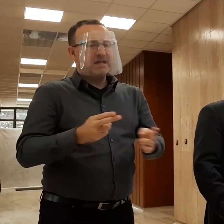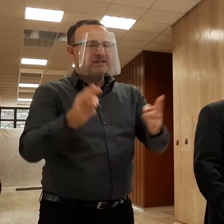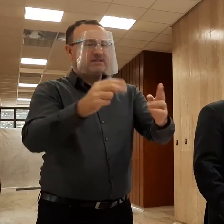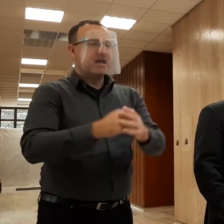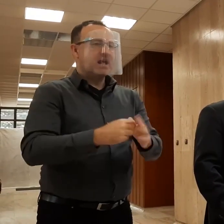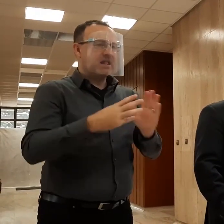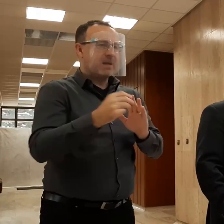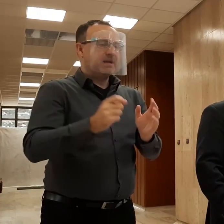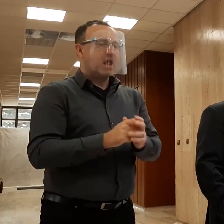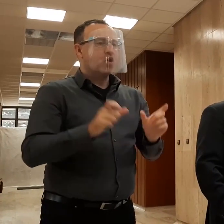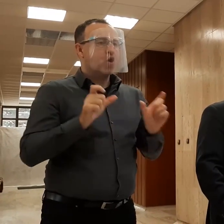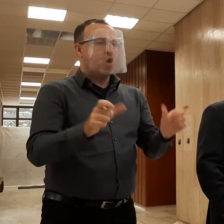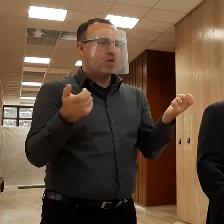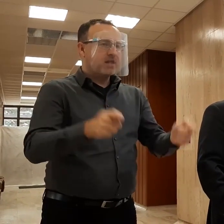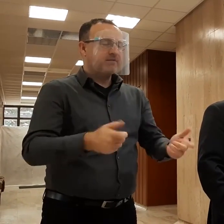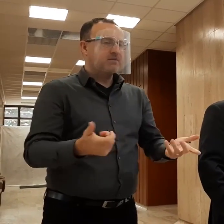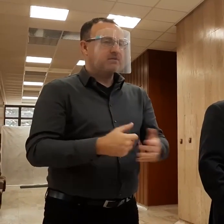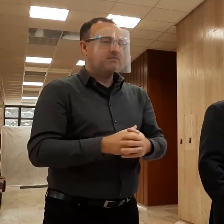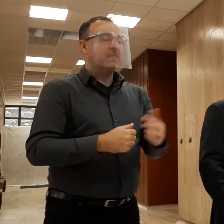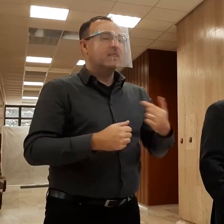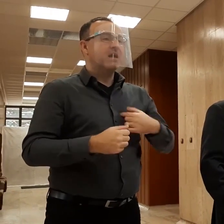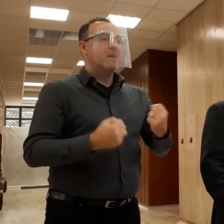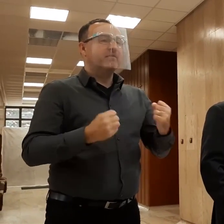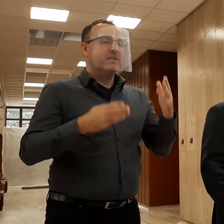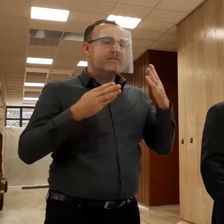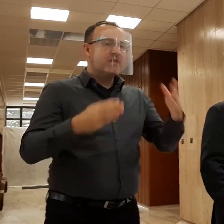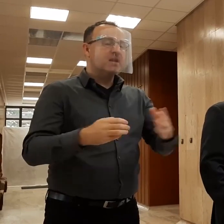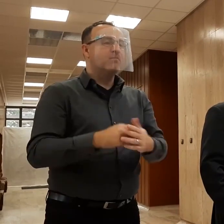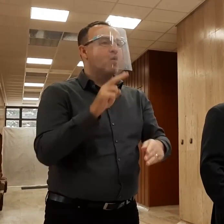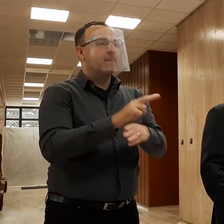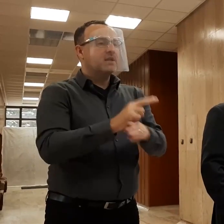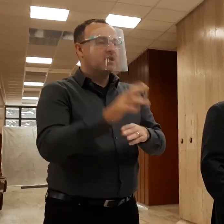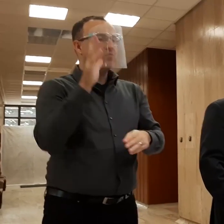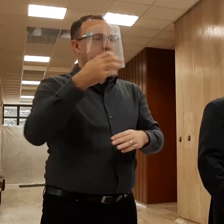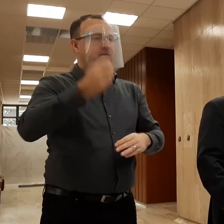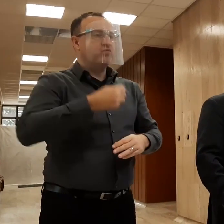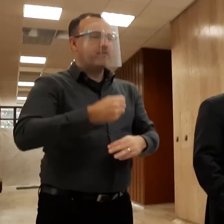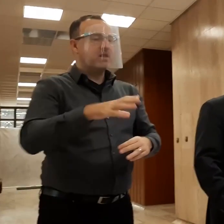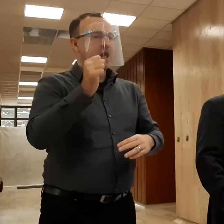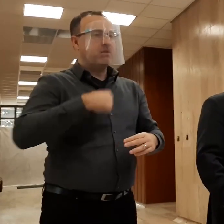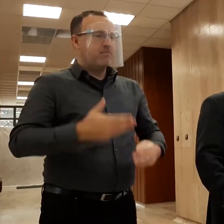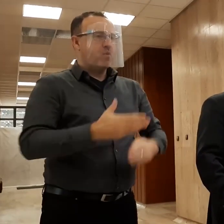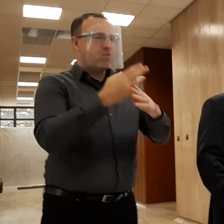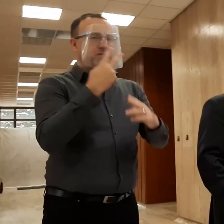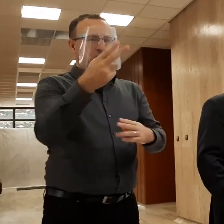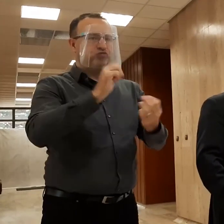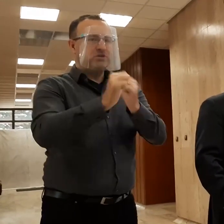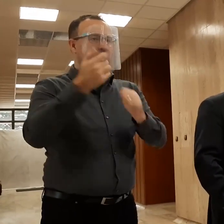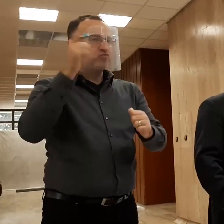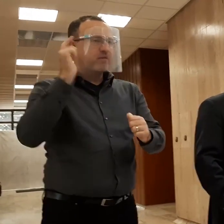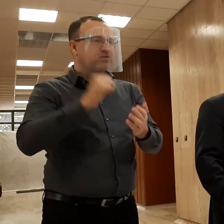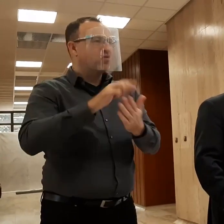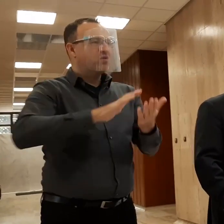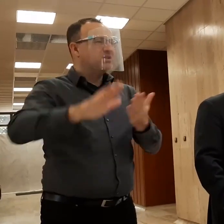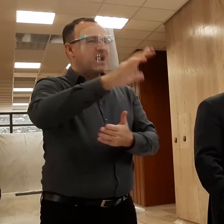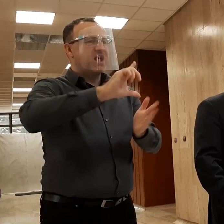teda napríklad toho lockdownu? Ja dúfam, verím, že tie opatrenia budú tak fungovať, aby nám pomohli, lebo však vidíte, aké sú čísla nielen na Slovensku, ale v podstate v